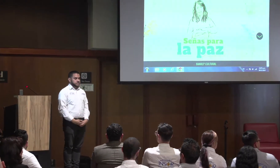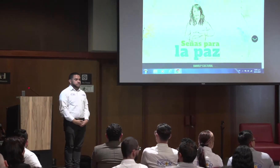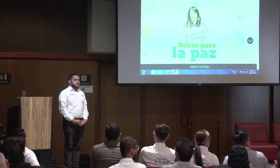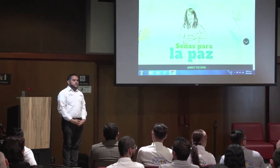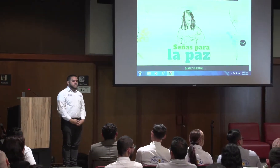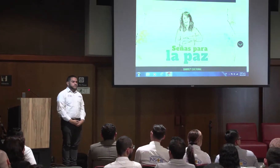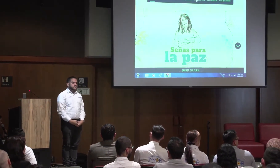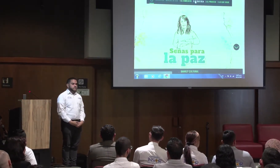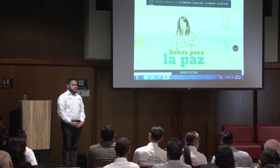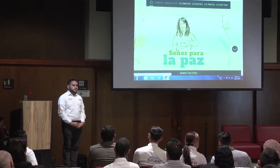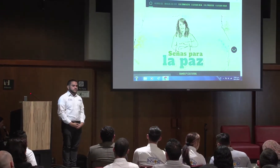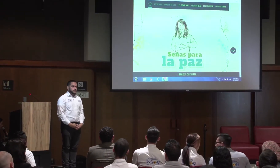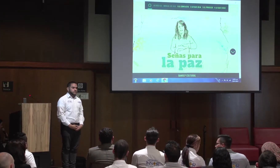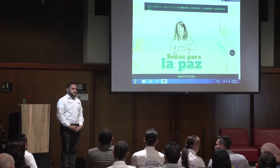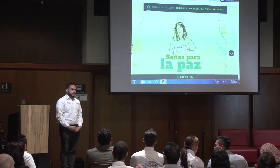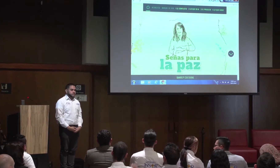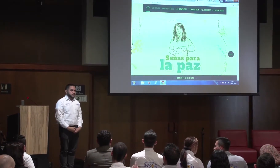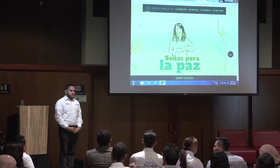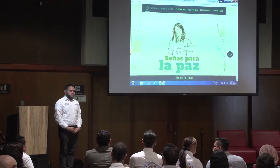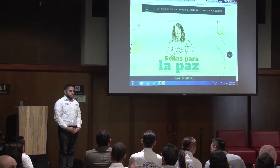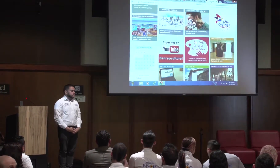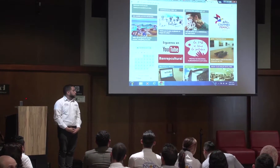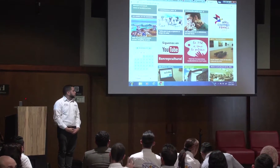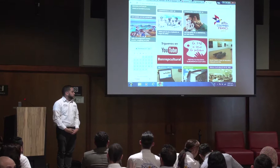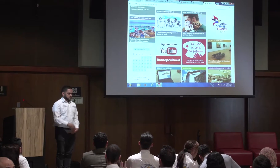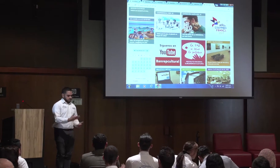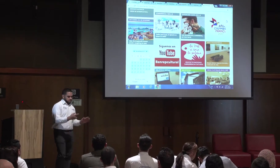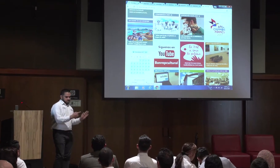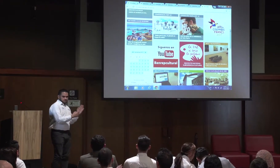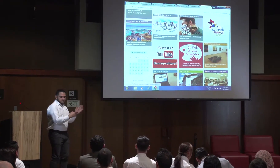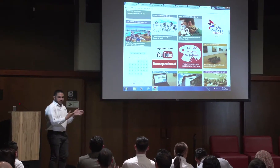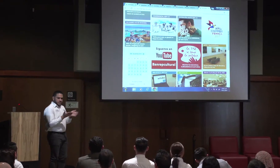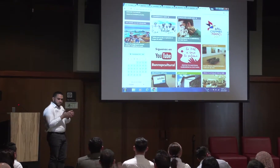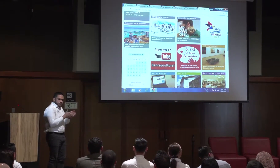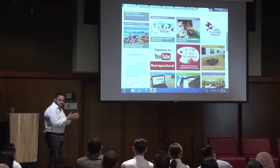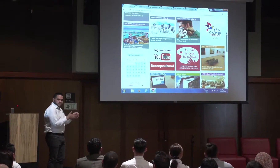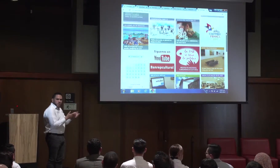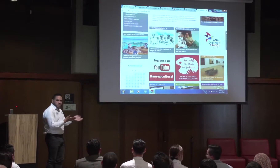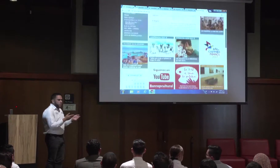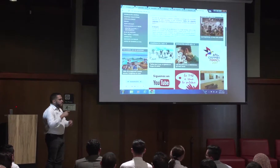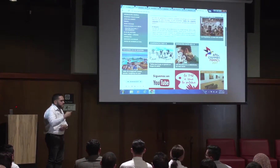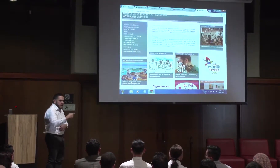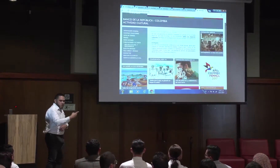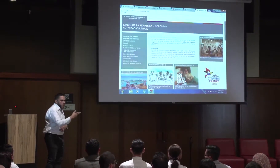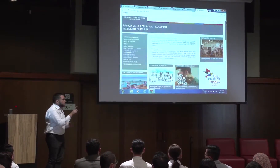Entonces, ustedes se encuentran, les voy a hacer como el camino y después verán cuál